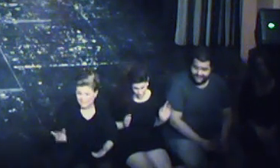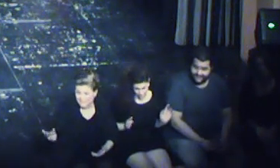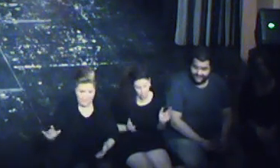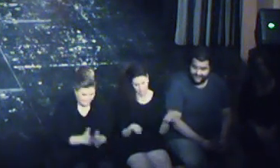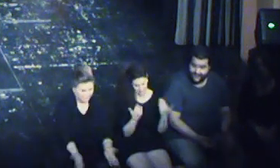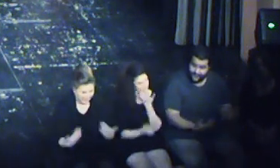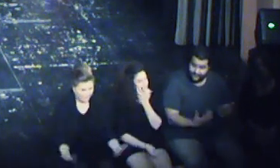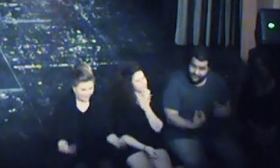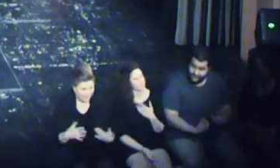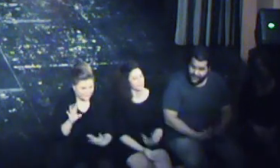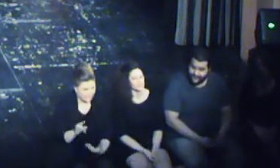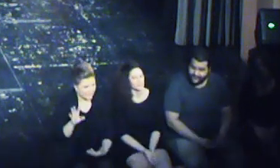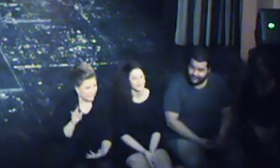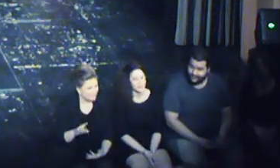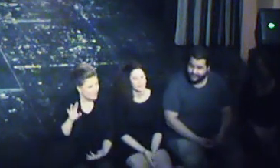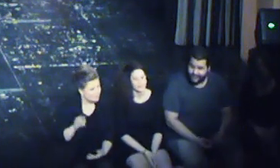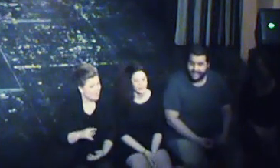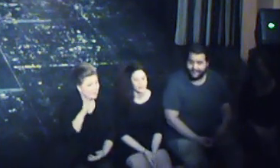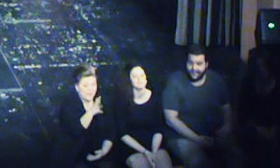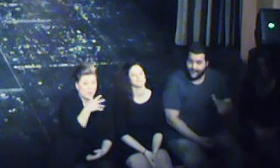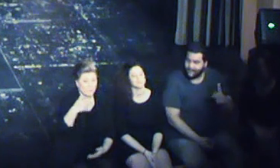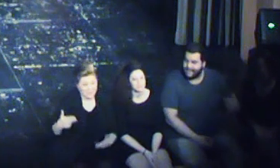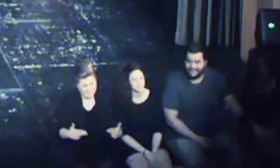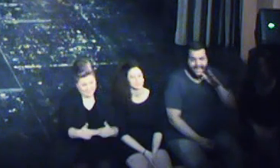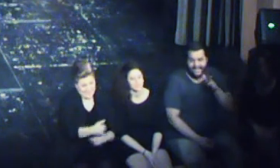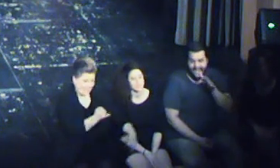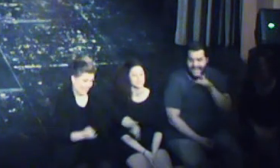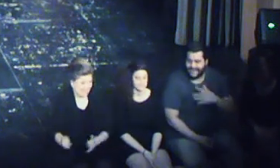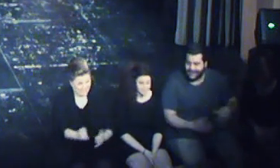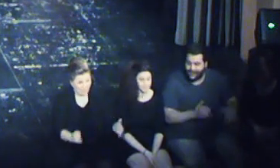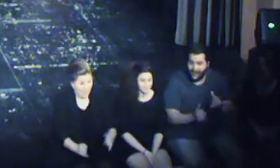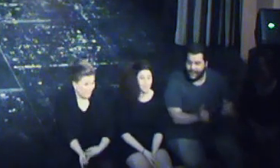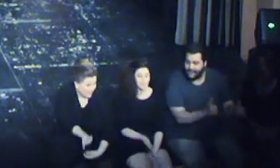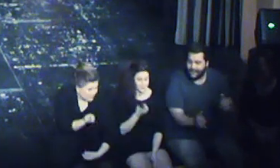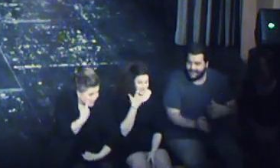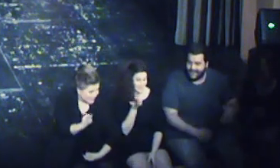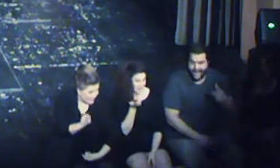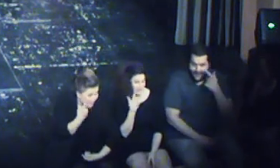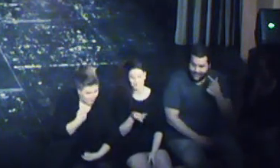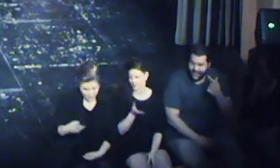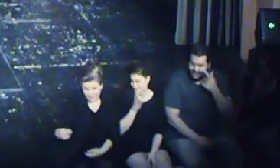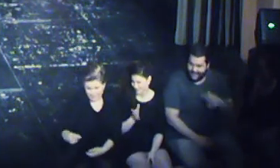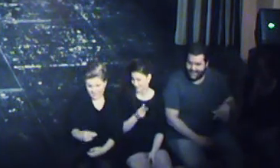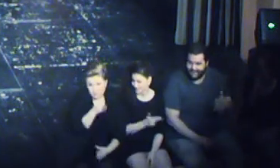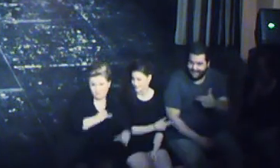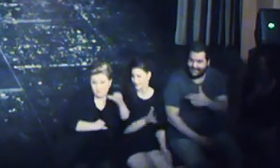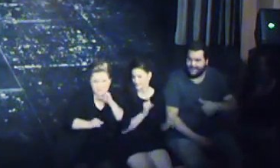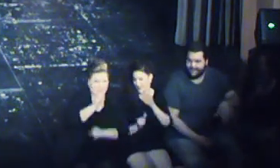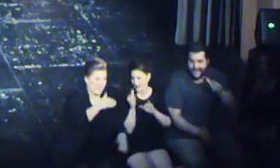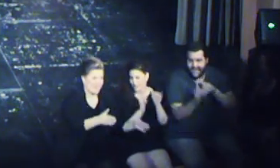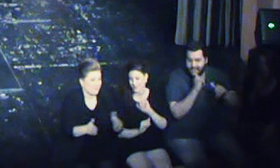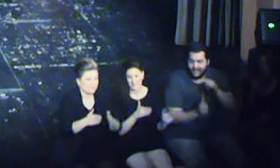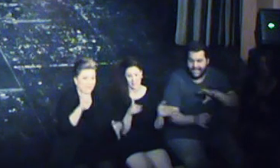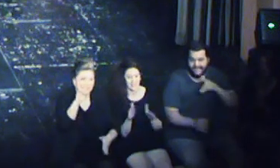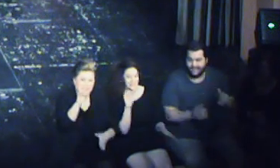Venga, todos. Se mira como bebe los peces sobre el río, se lo mira como bebe